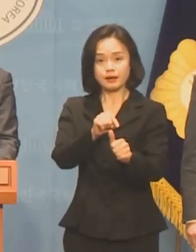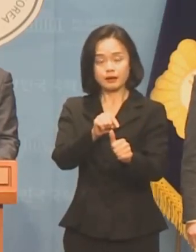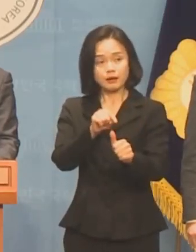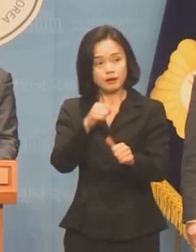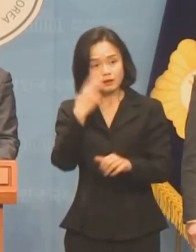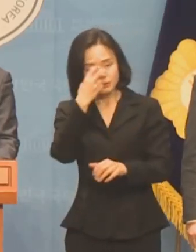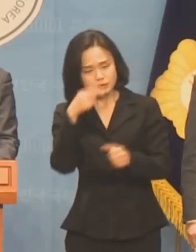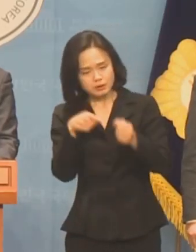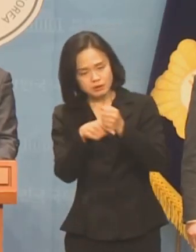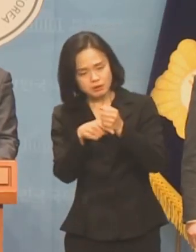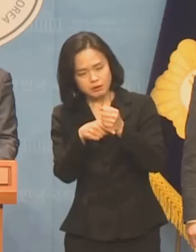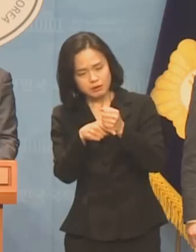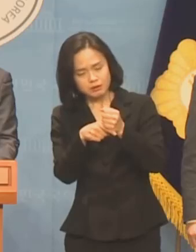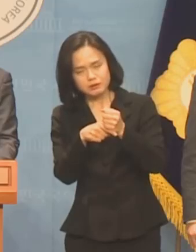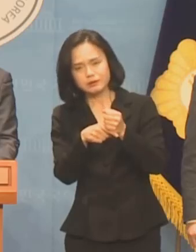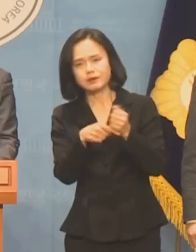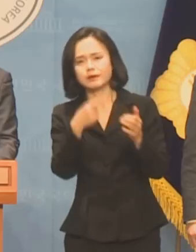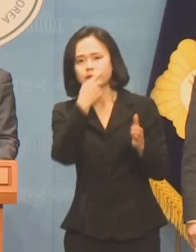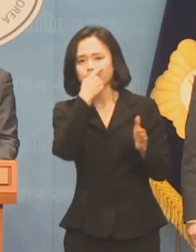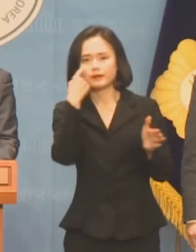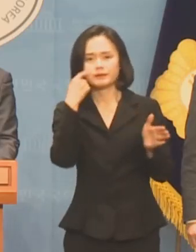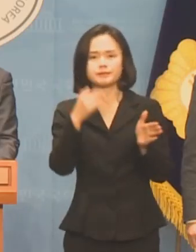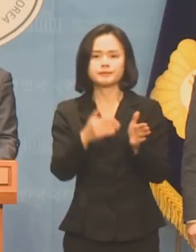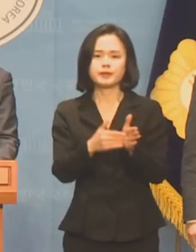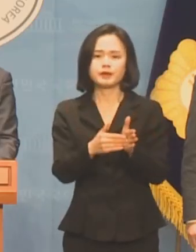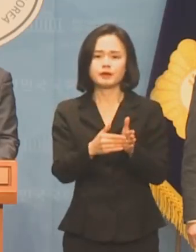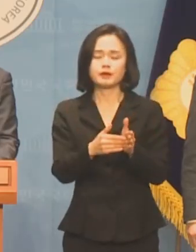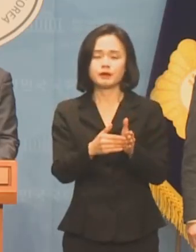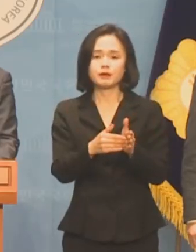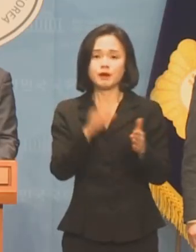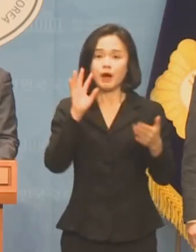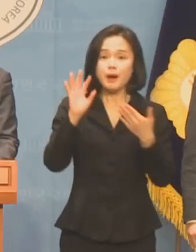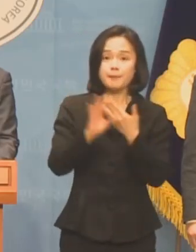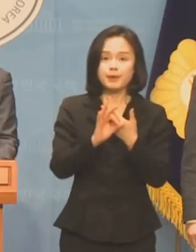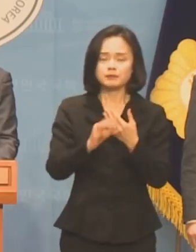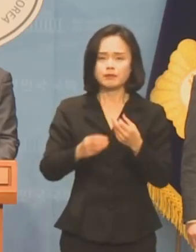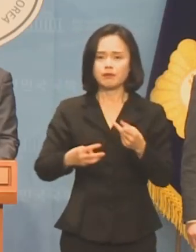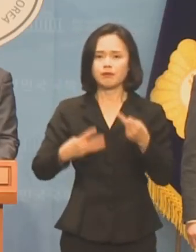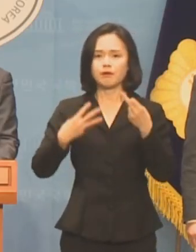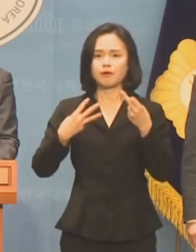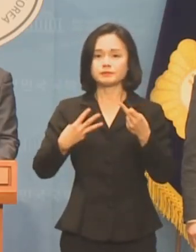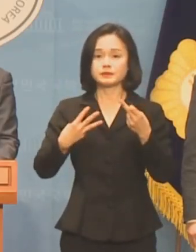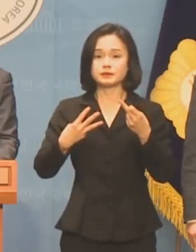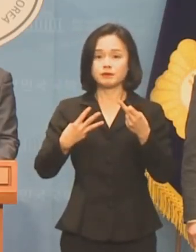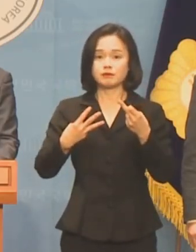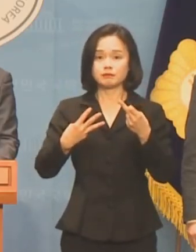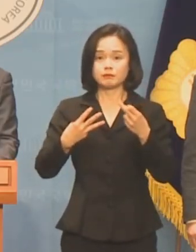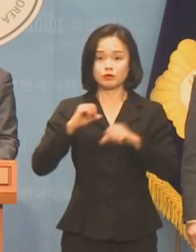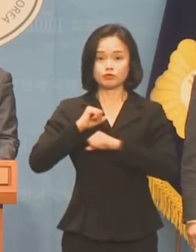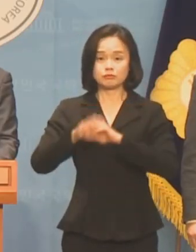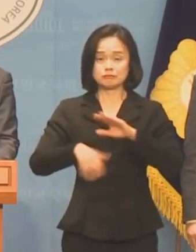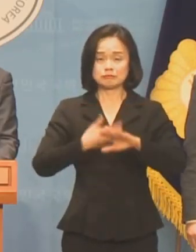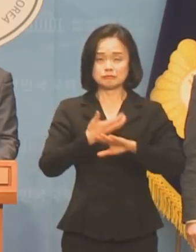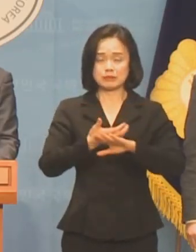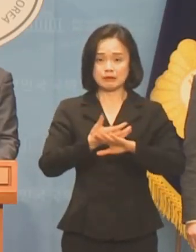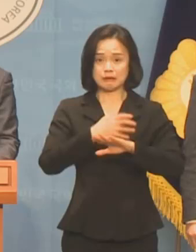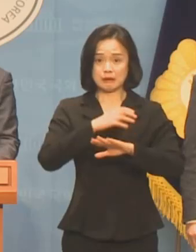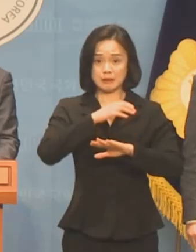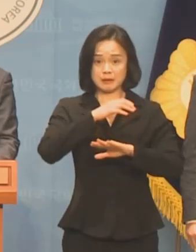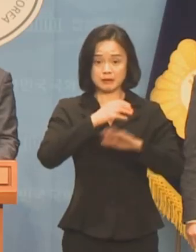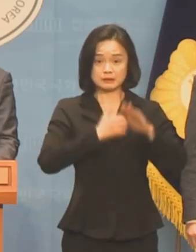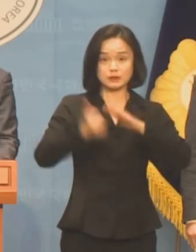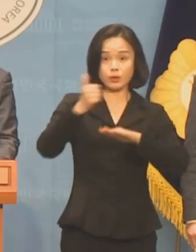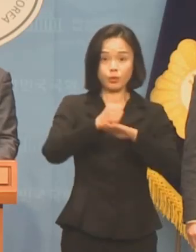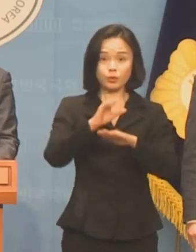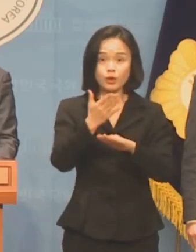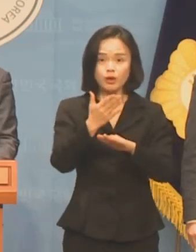정말 12.3 내란이 성공했다면 이재명 대표는 아마 즉각 법정 구속되거나